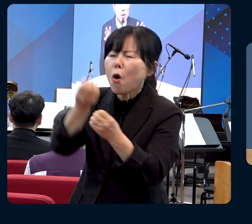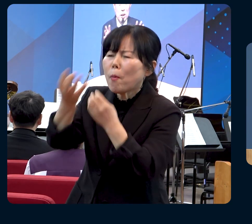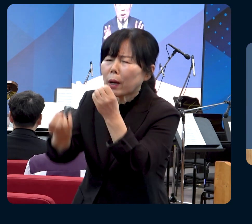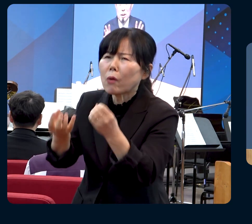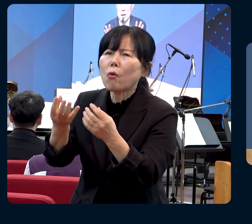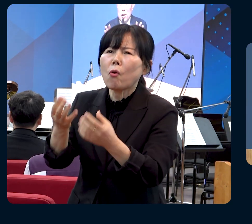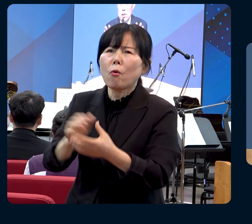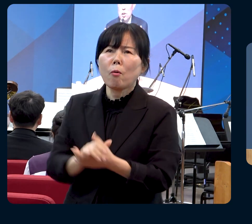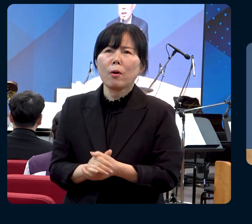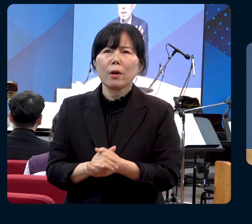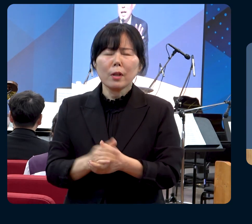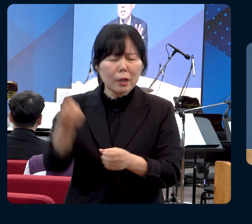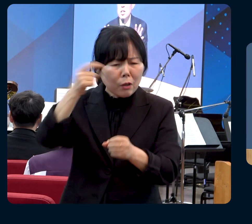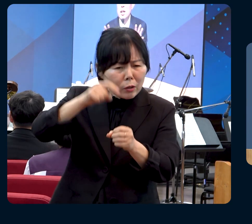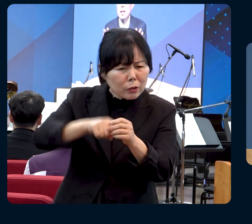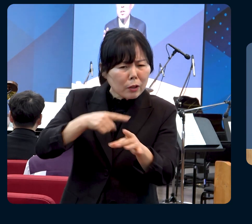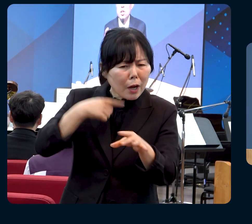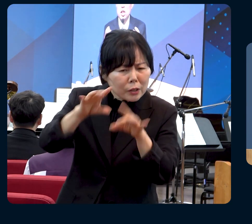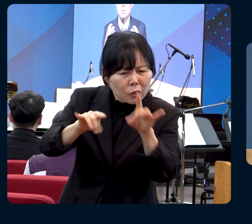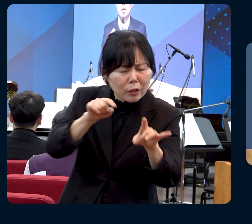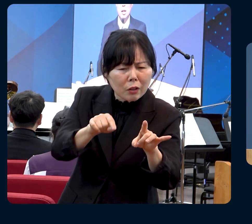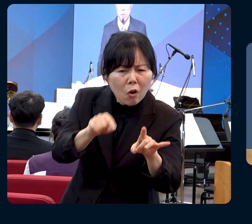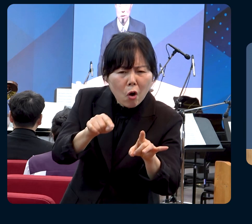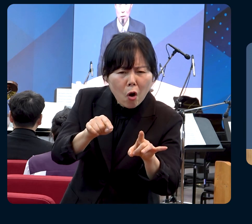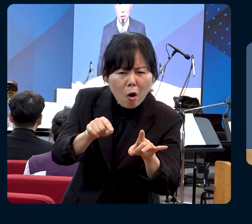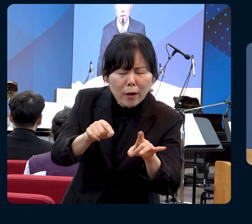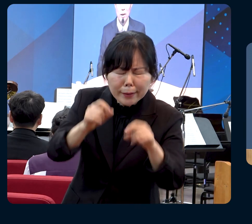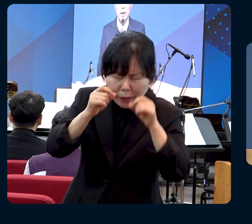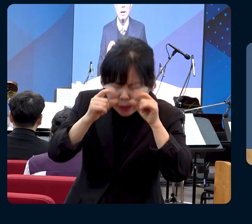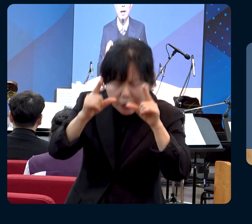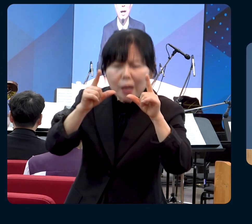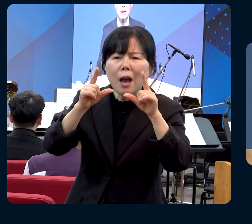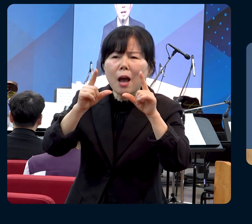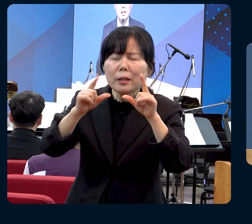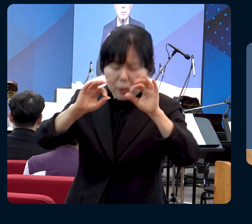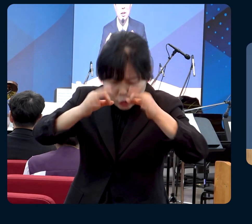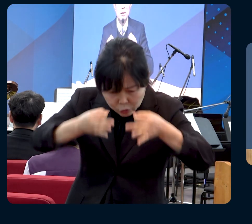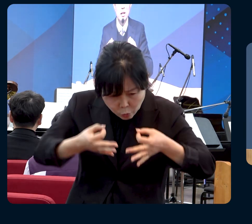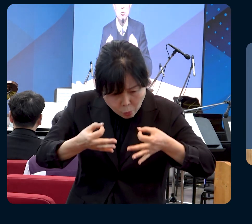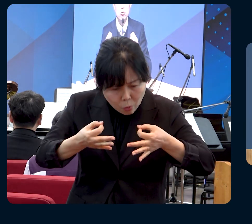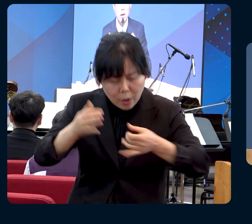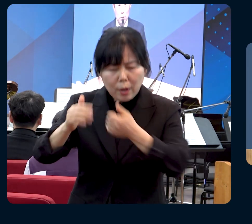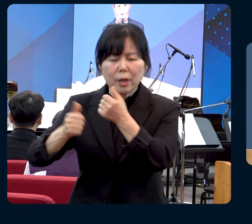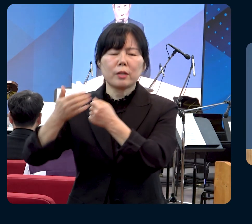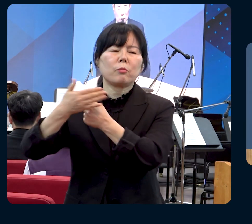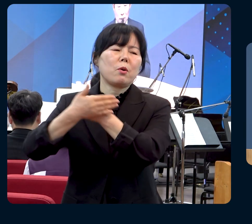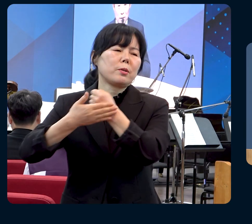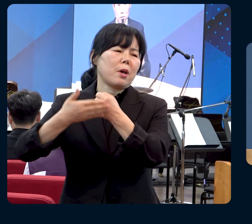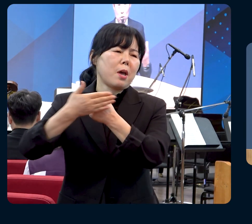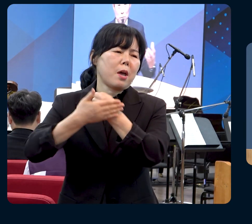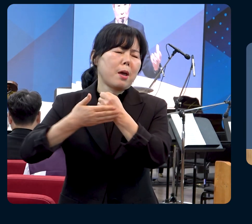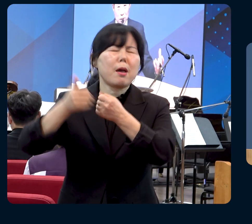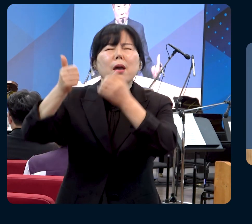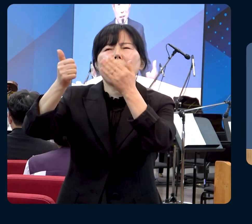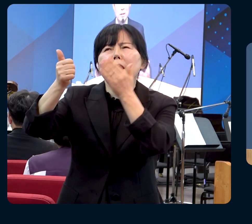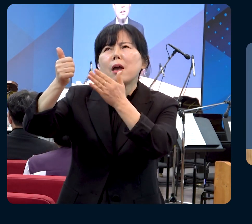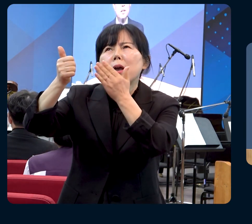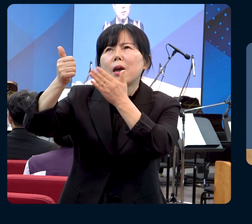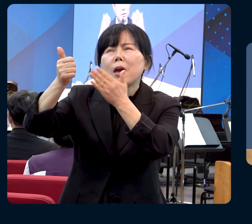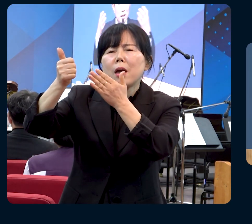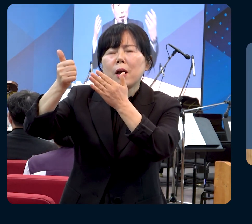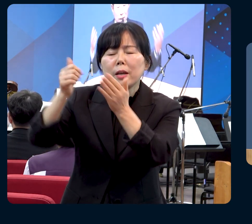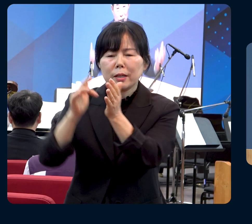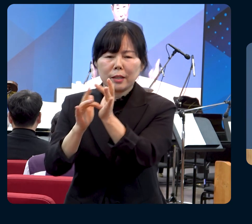그리고 그 영적인 갈증에 대해서 직면하면서 하나님의 은혜를 구하도록 주님이 그